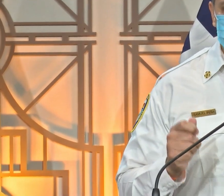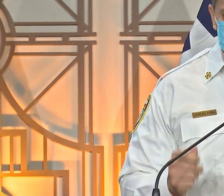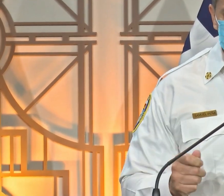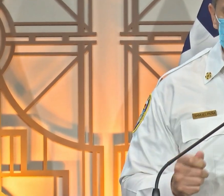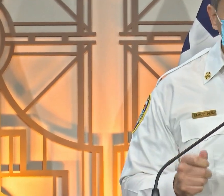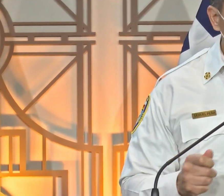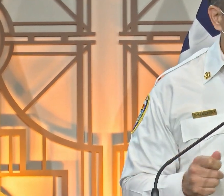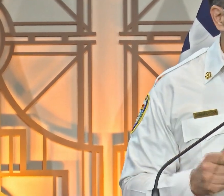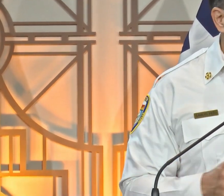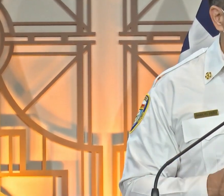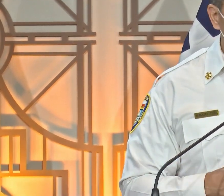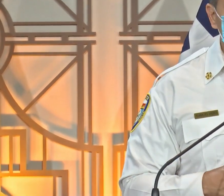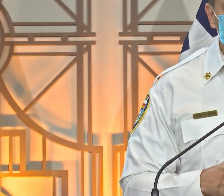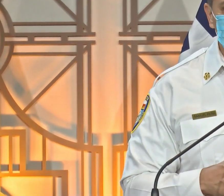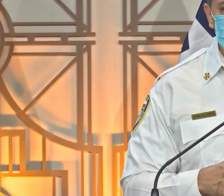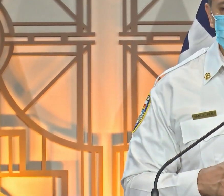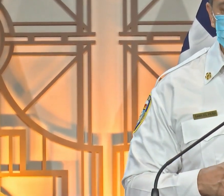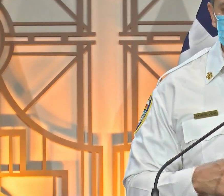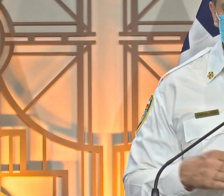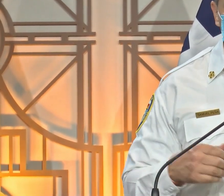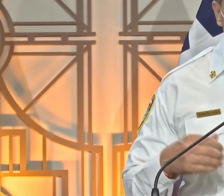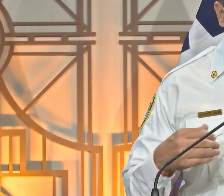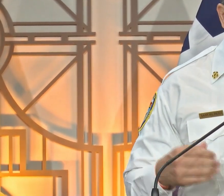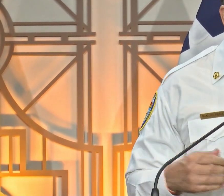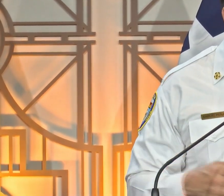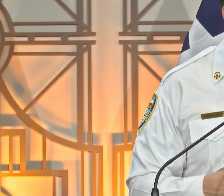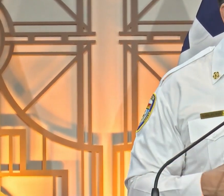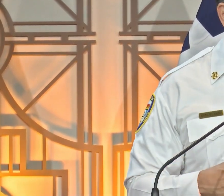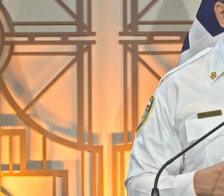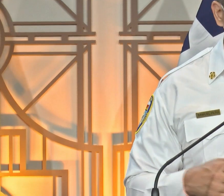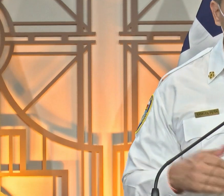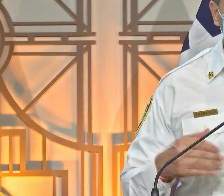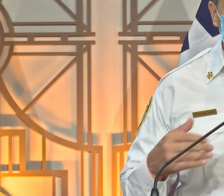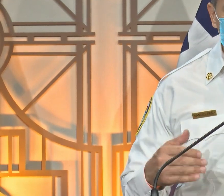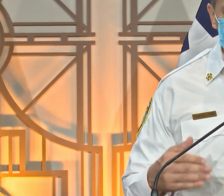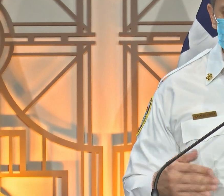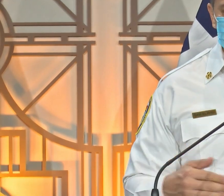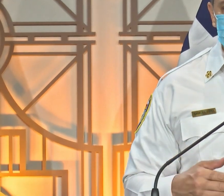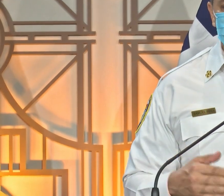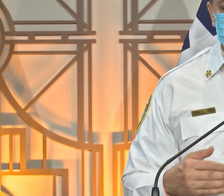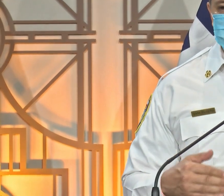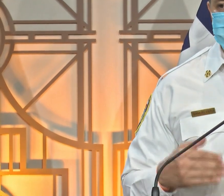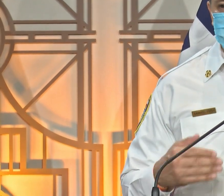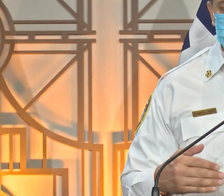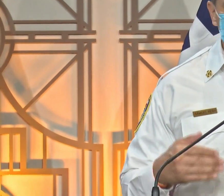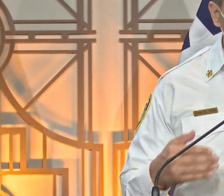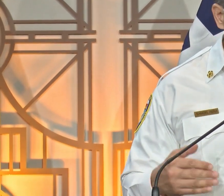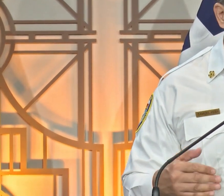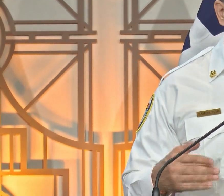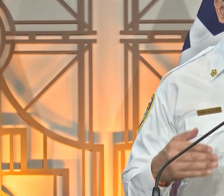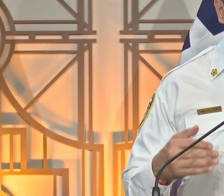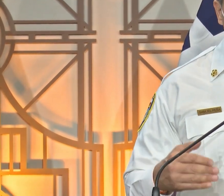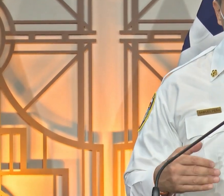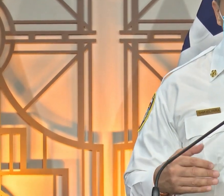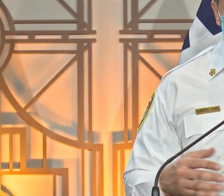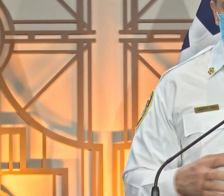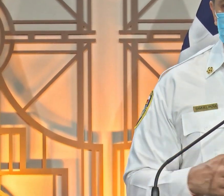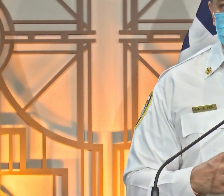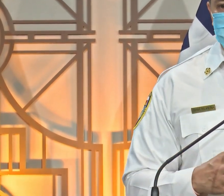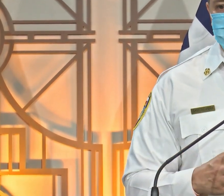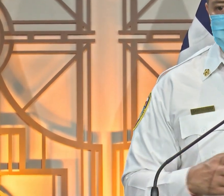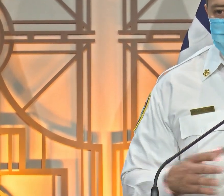les urgimos, especialmente a las comunidades hispanas, a las comunidades afroamericanas, que vayan y se hagan las pruebas del